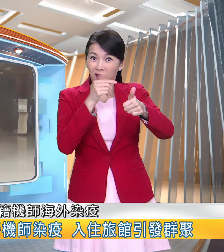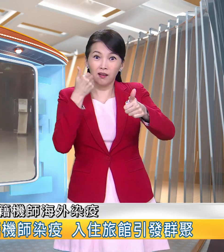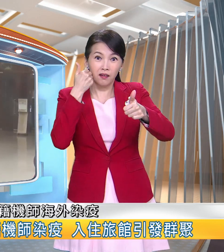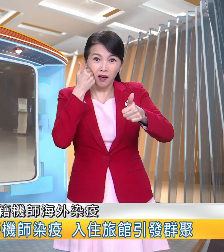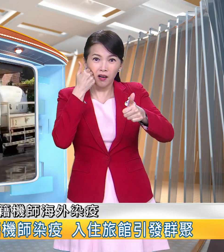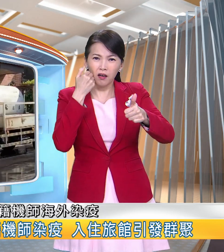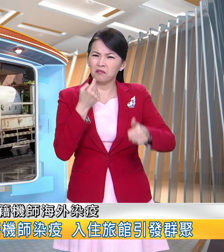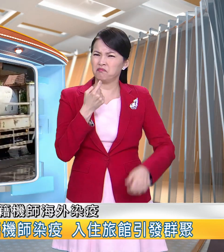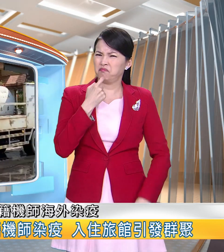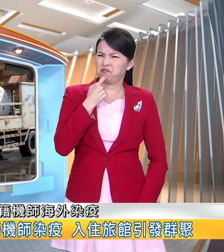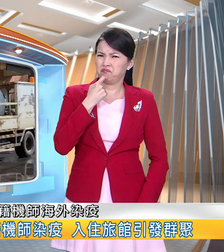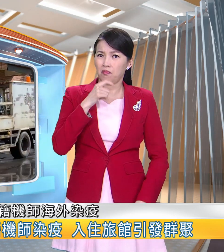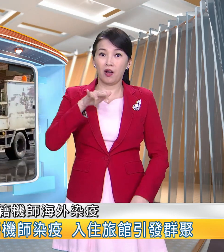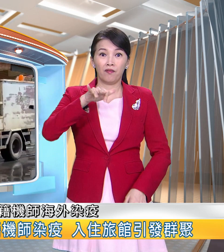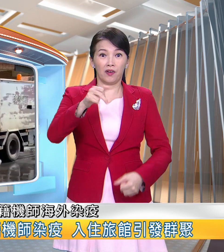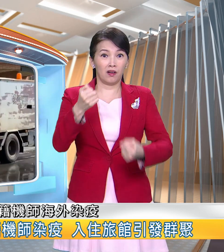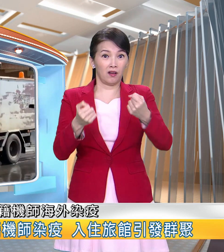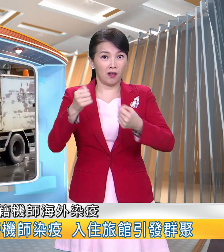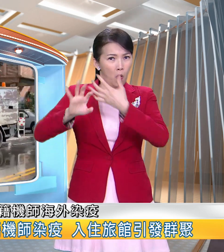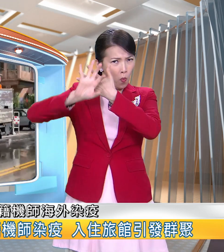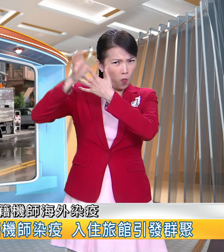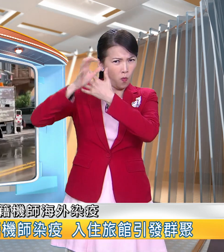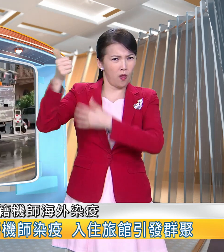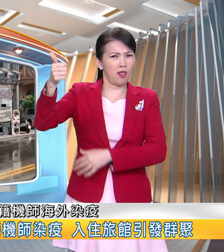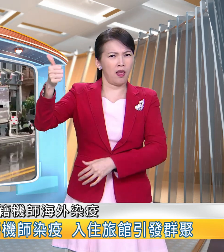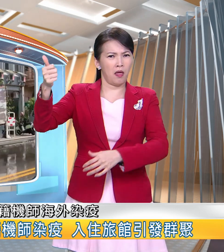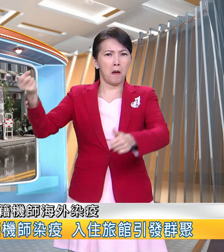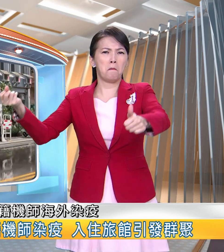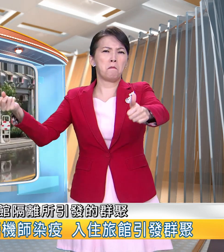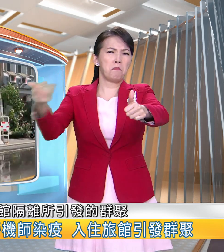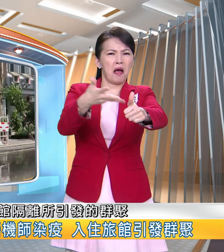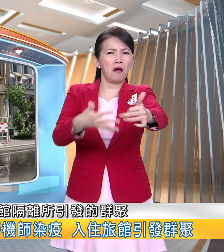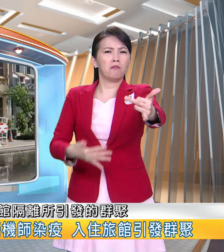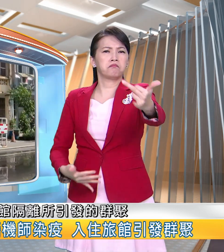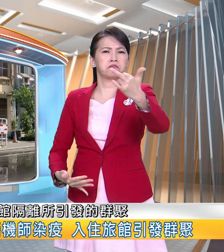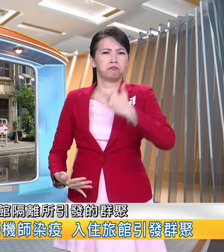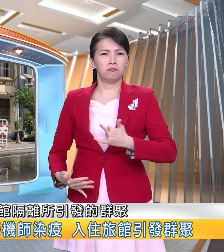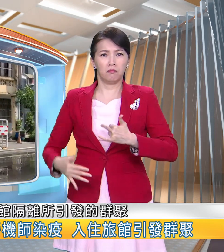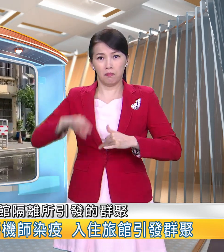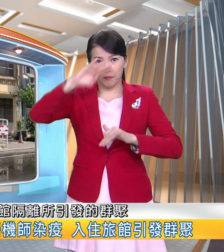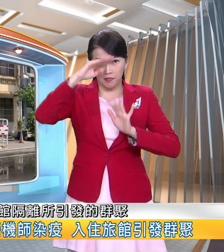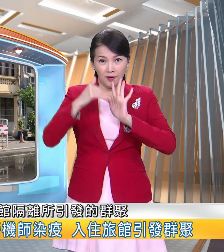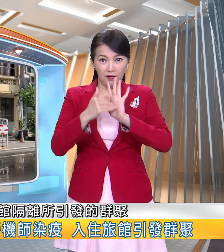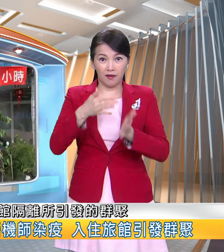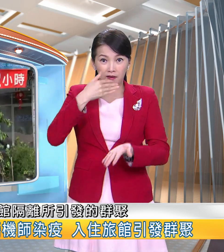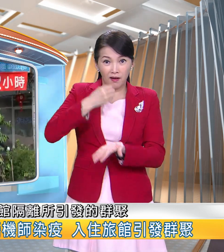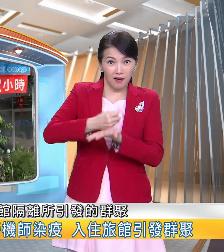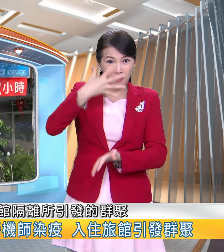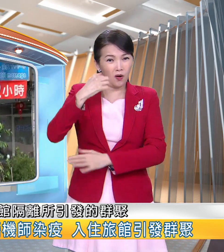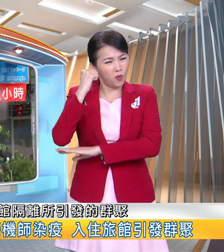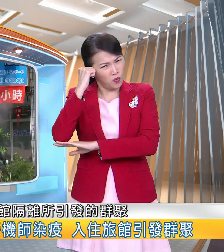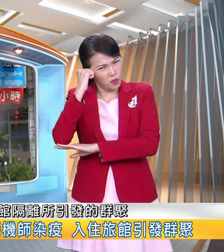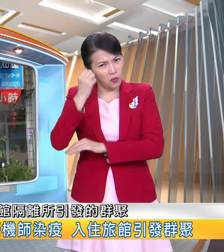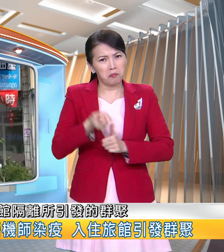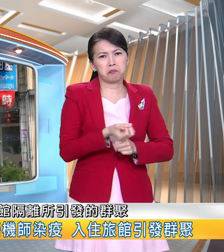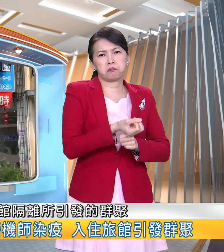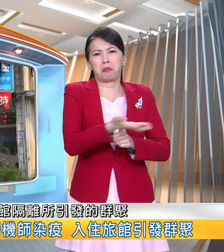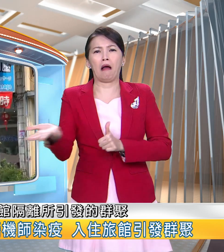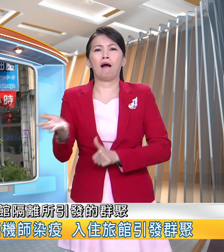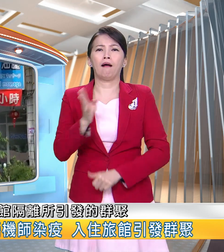外籍机师海外染疫，入台在检疫旅馆隔离所引发的群聚，